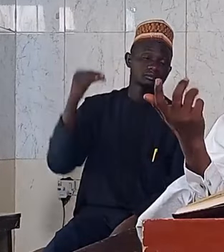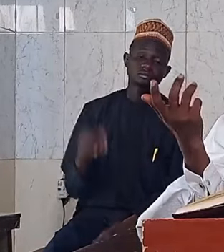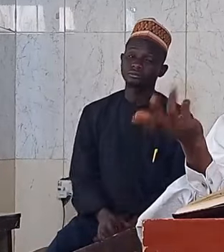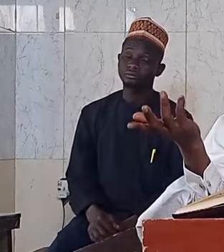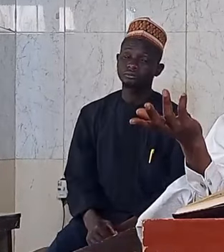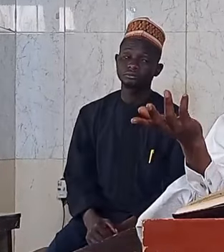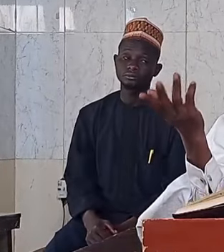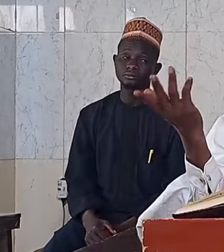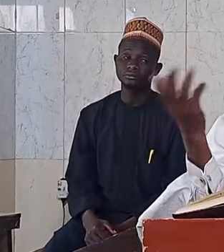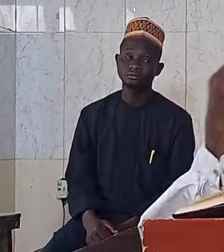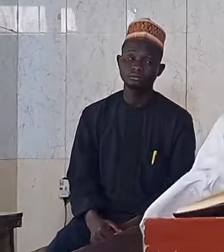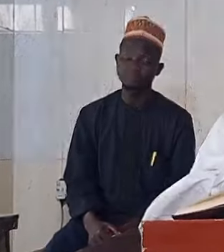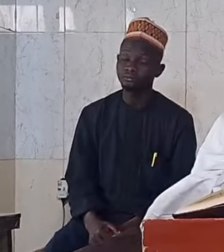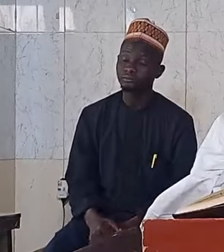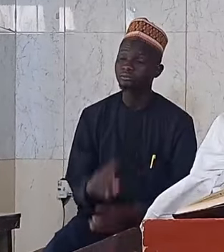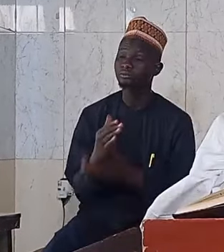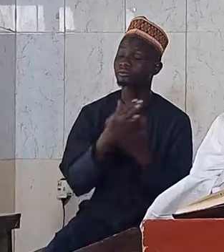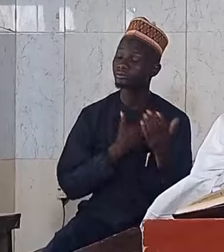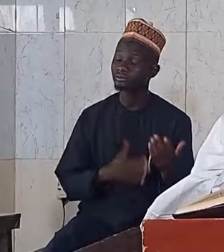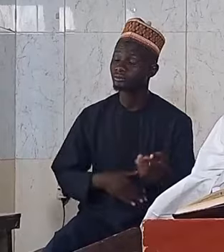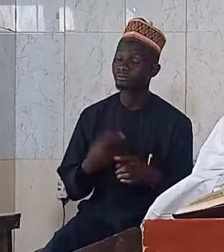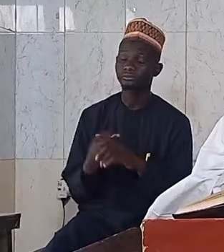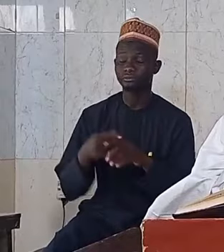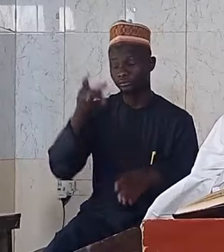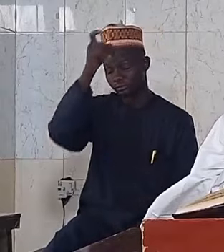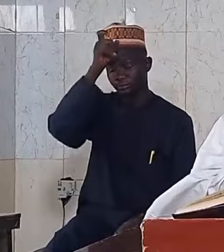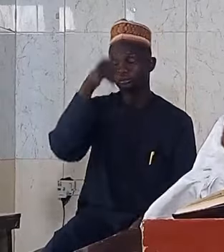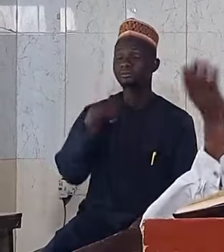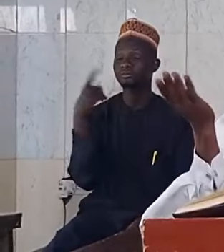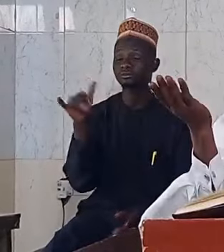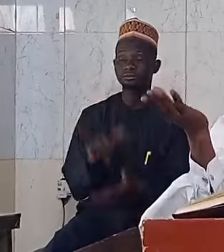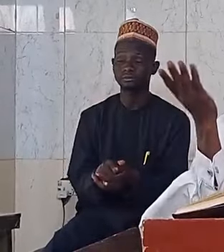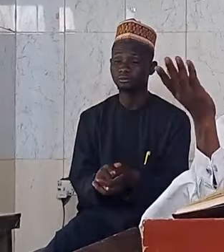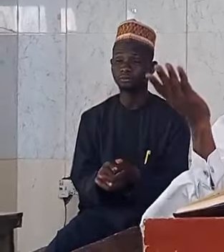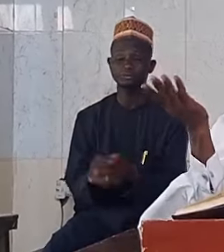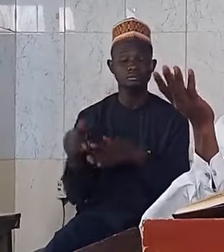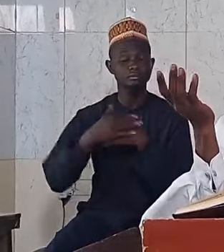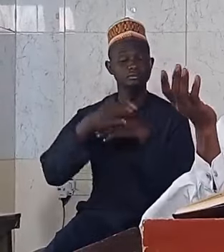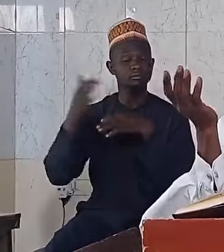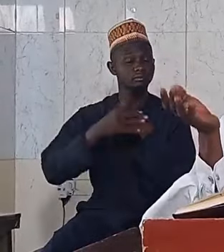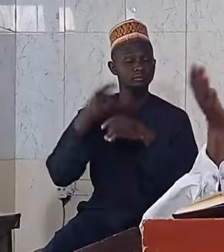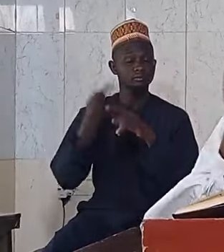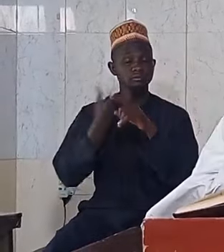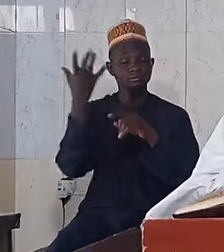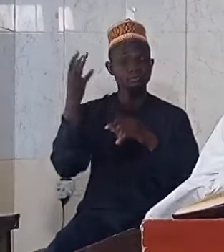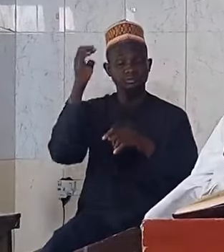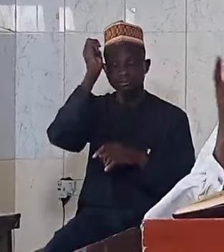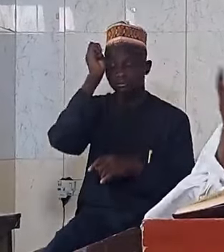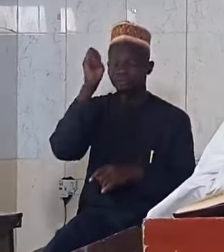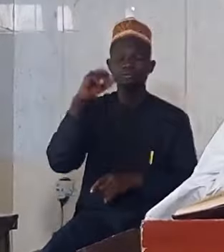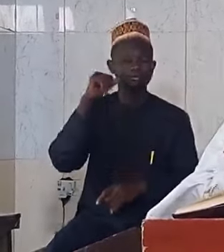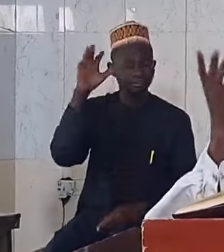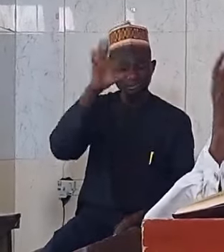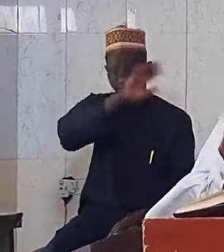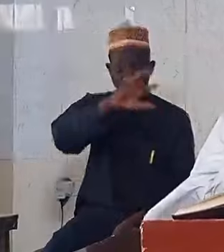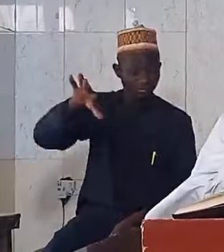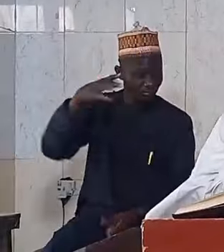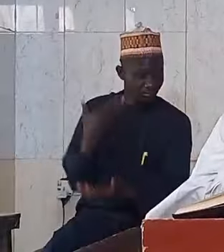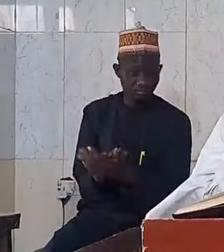akwai Salamu ibn Hisham ɗaya daga cikinsu ne bayan na ba da misali Al-Walid ibn Al-Walid ko ga kuma mata ga yara